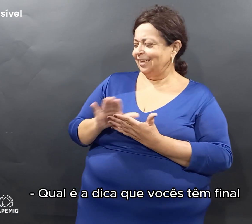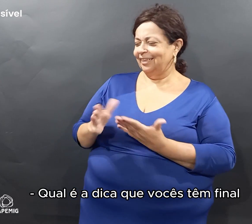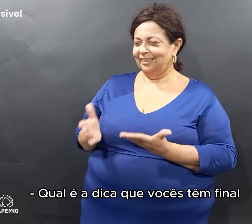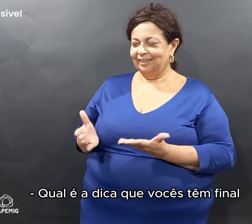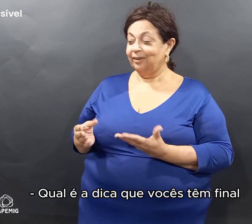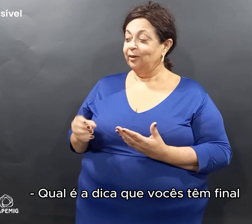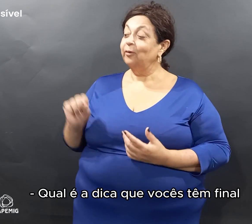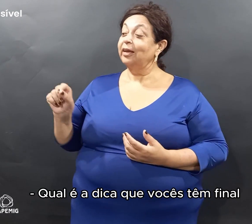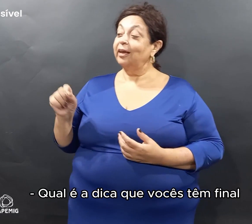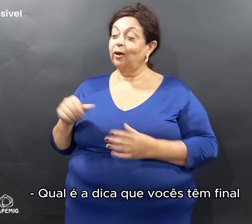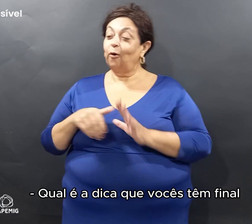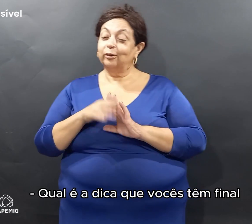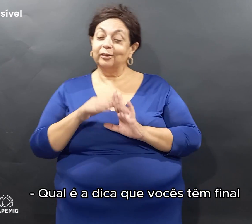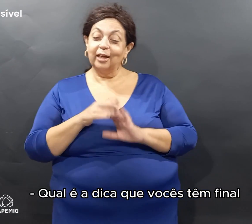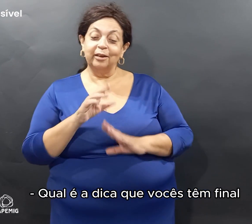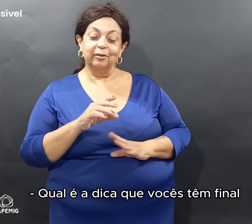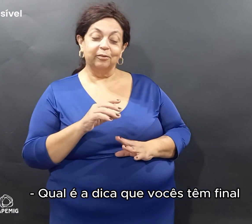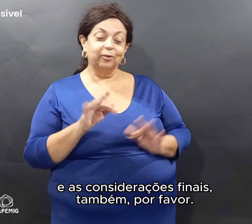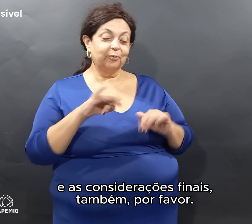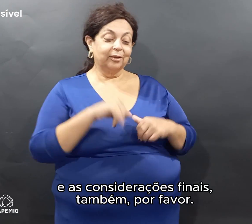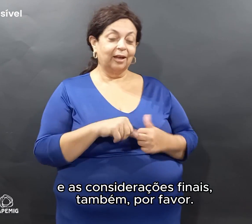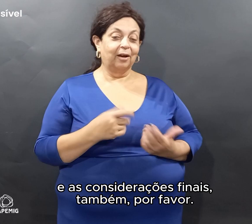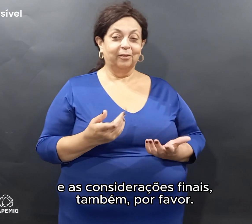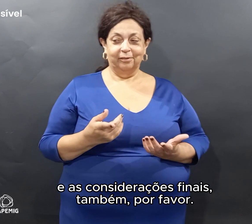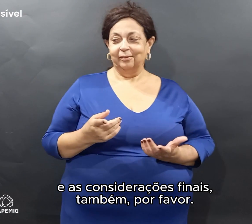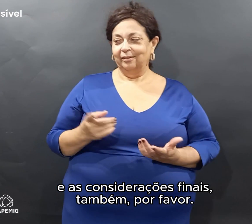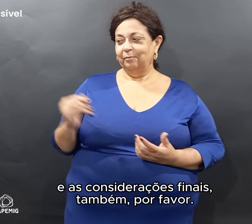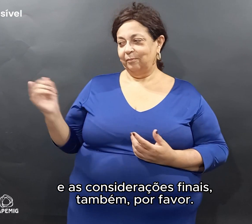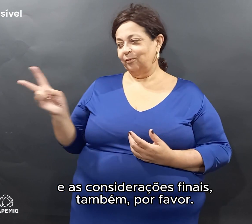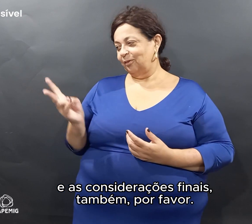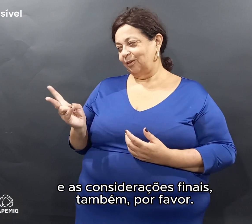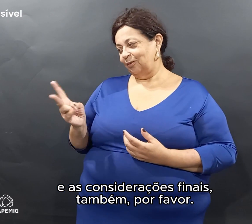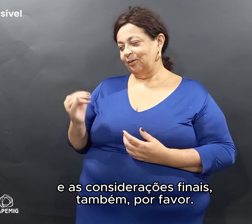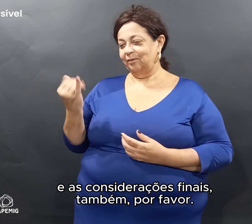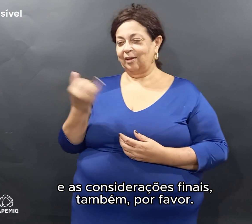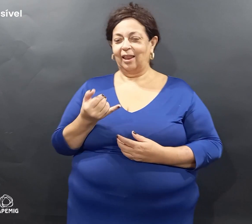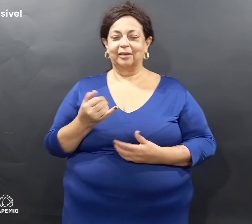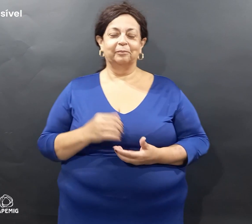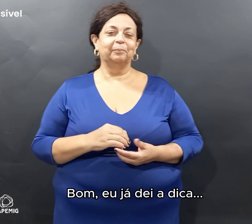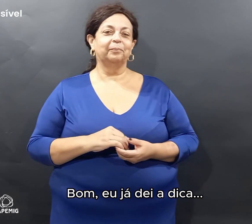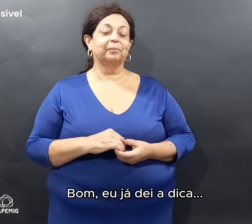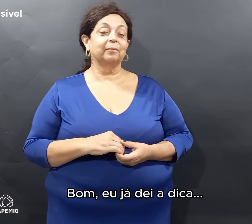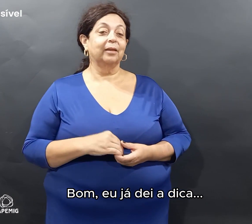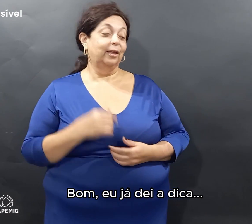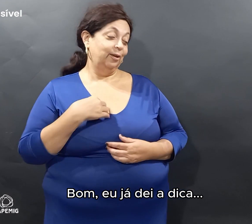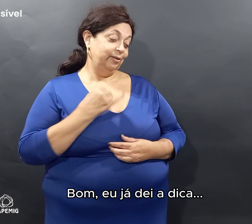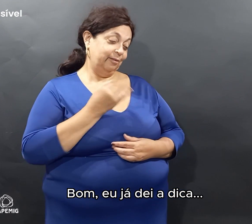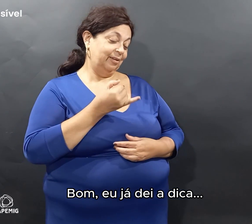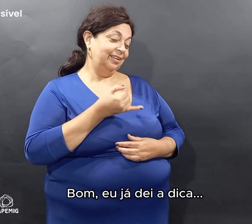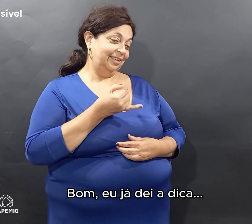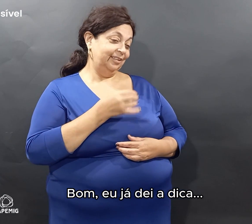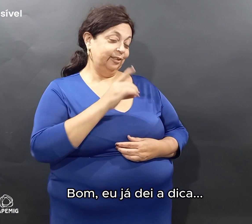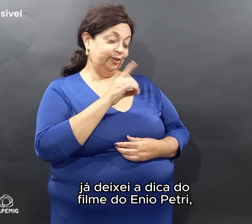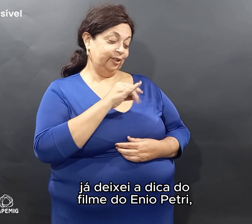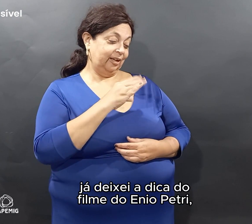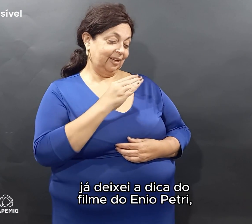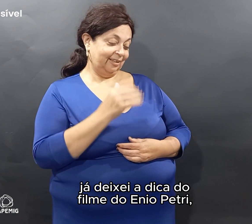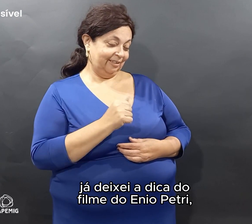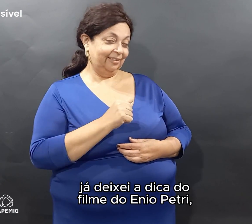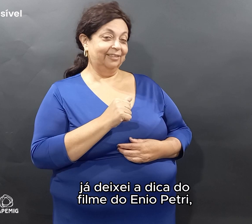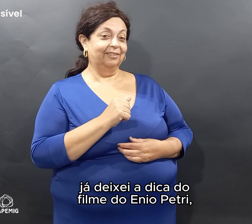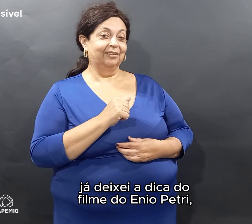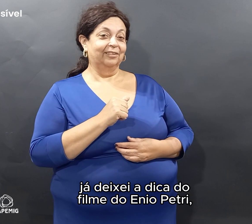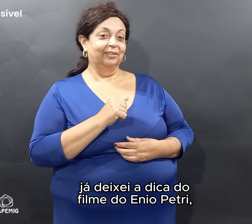Qual que é a dica que vocês têm final e as considerações finais também, por favor? Bom, eu já dei a dica, né? Já